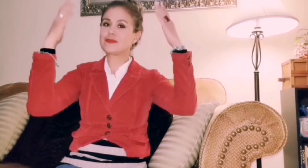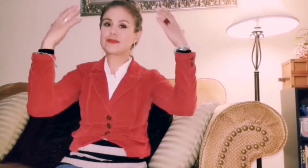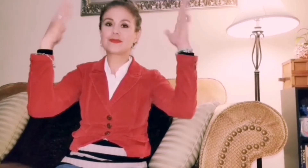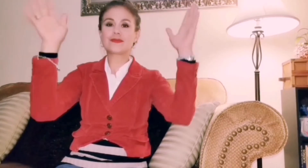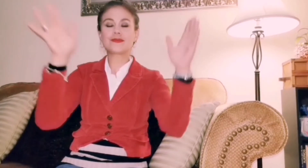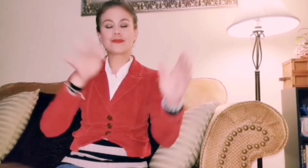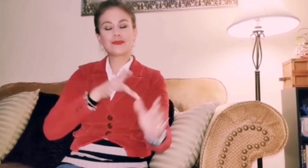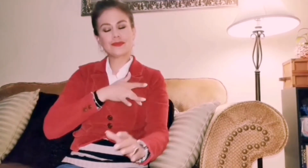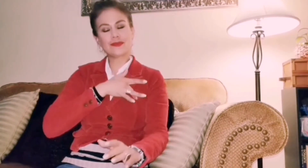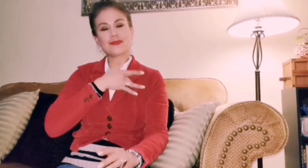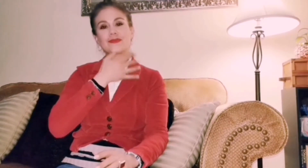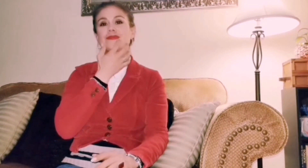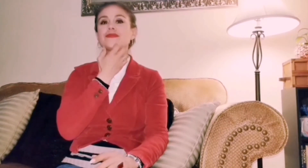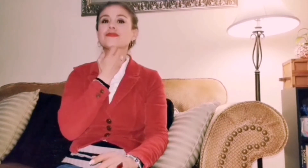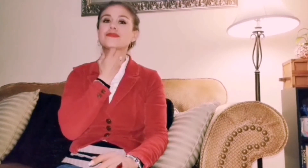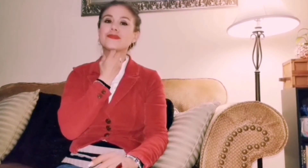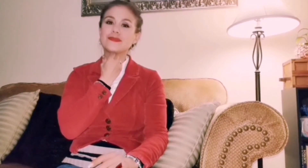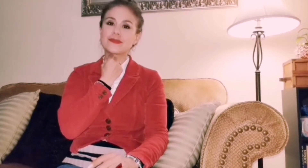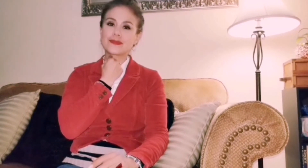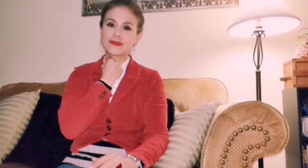entran ganas de llorar.